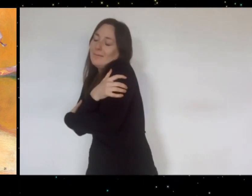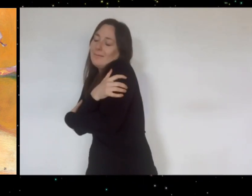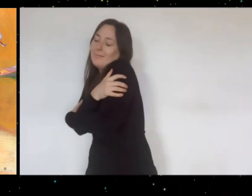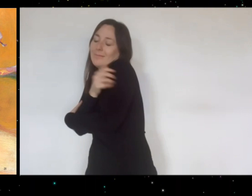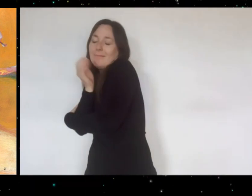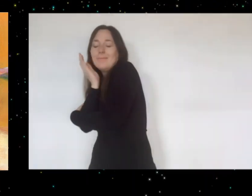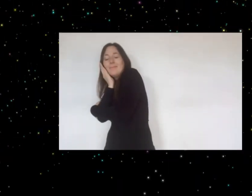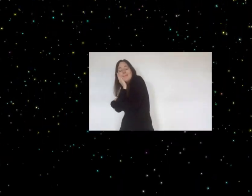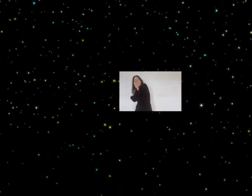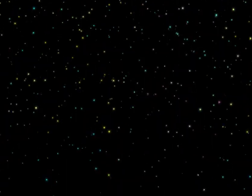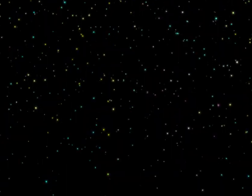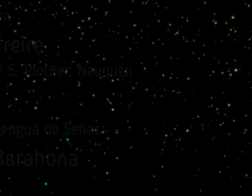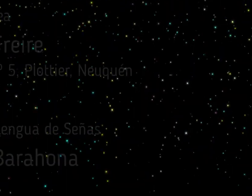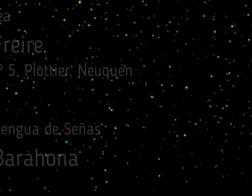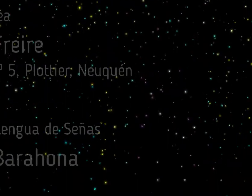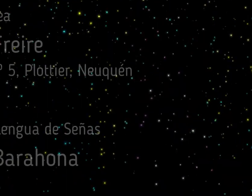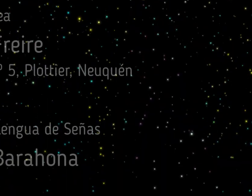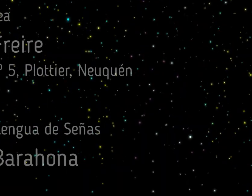abrazarla